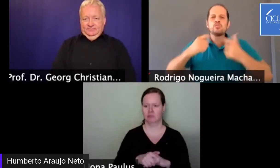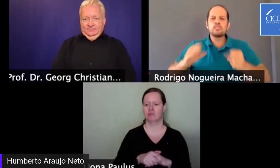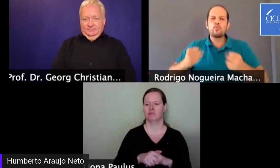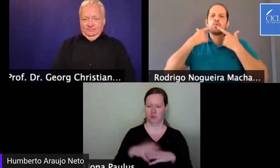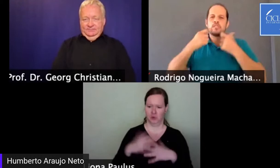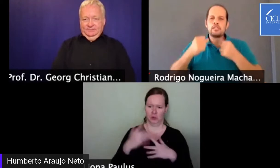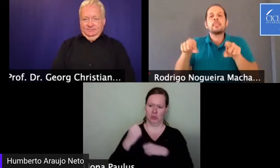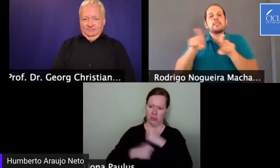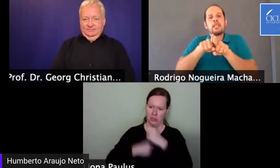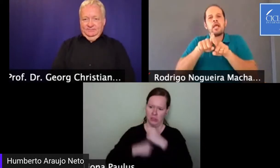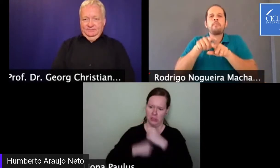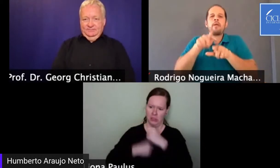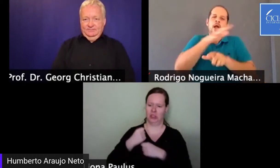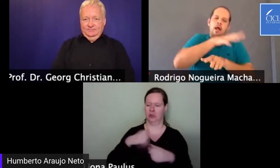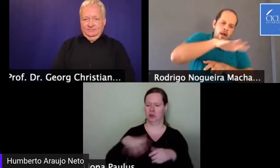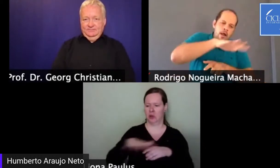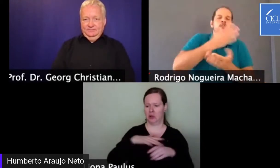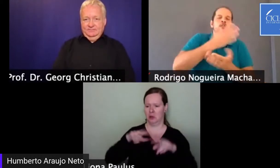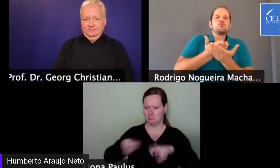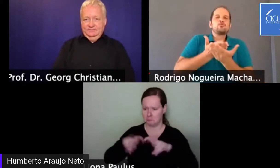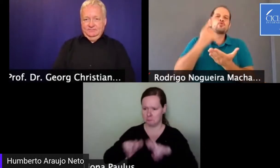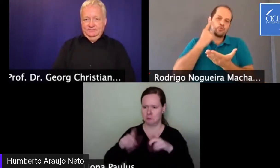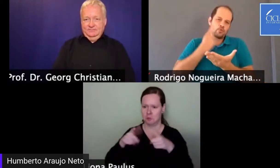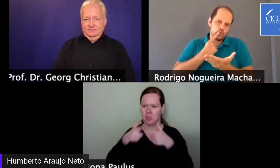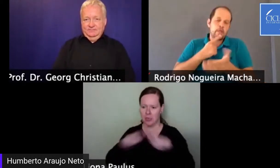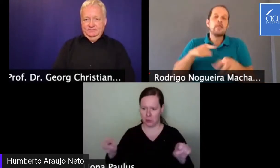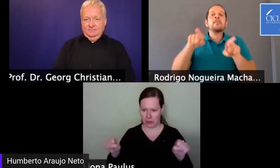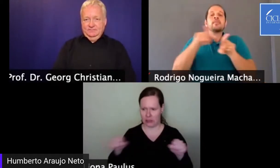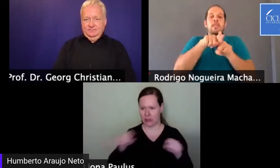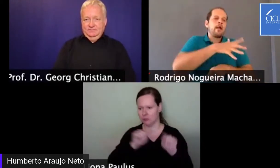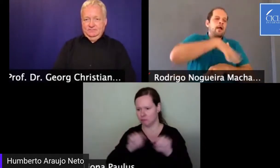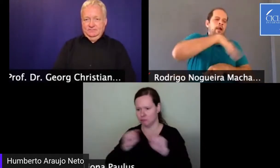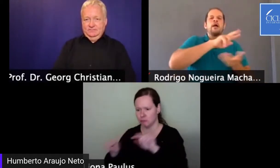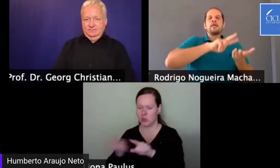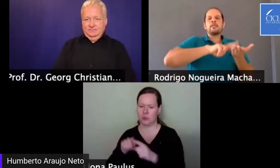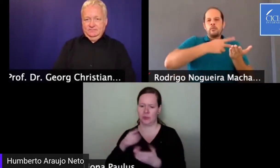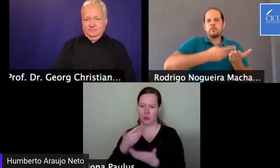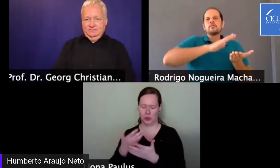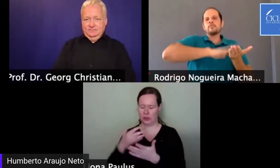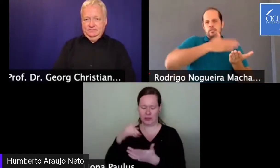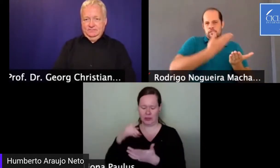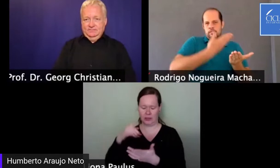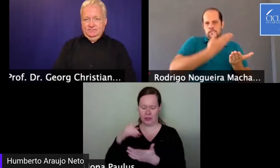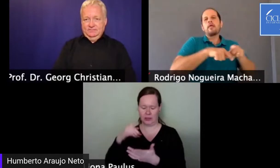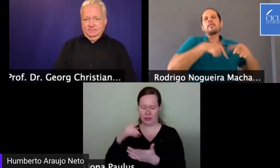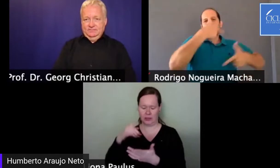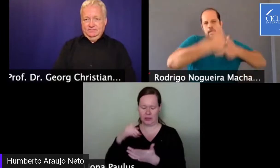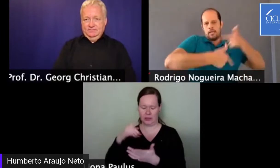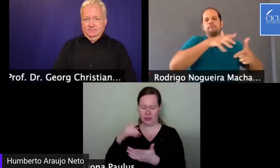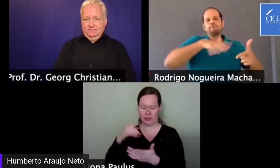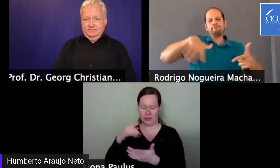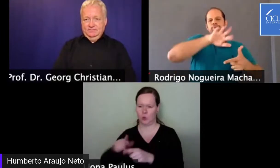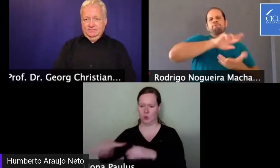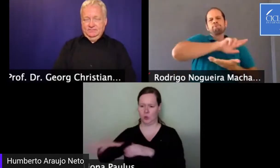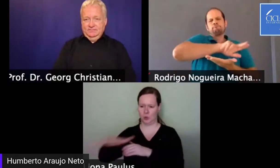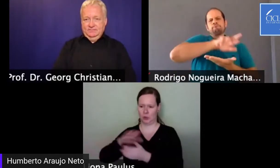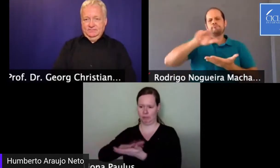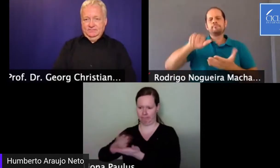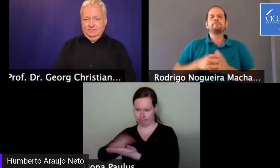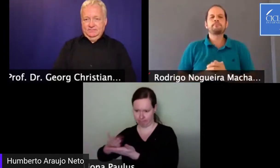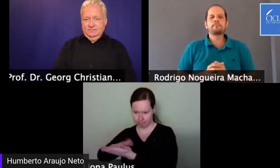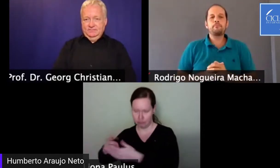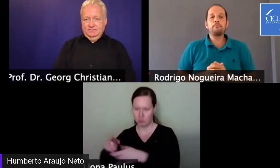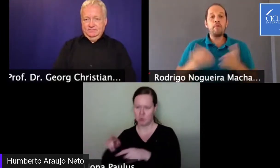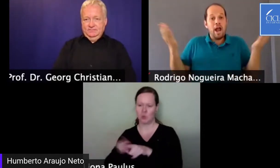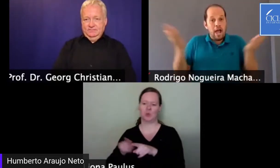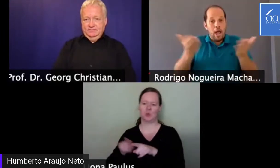experiência em diversos segmentos, no assunto relacionado à surdez, à tradução e interpretação e à língua de sinais como um